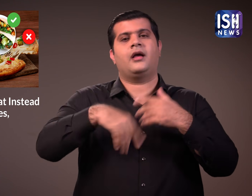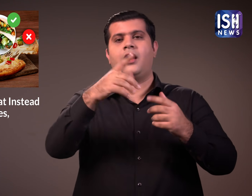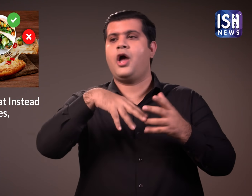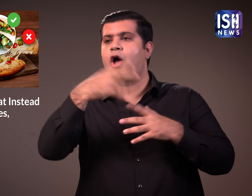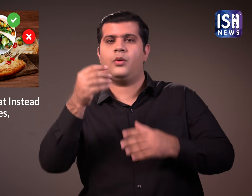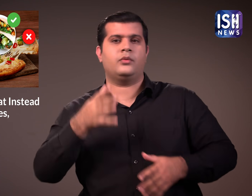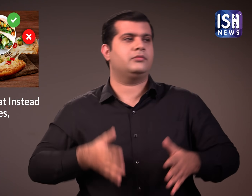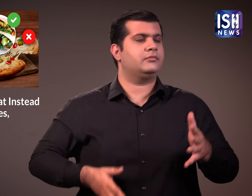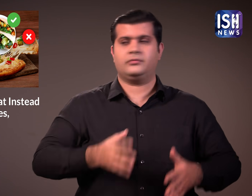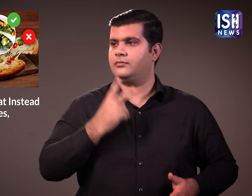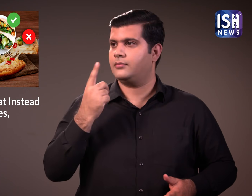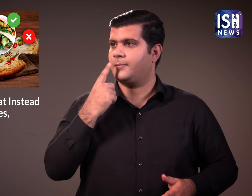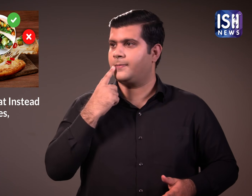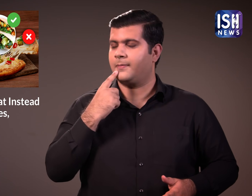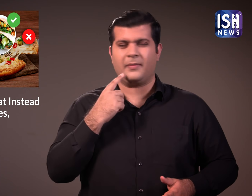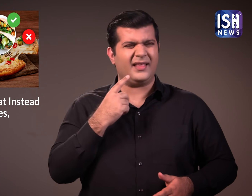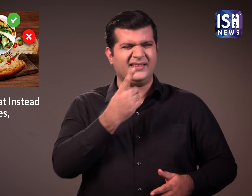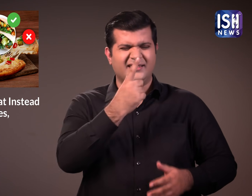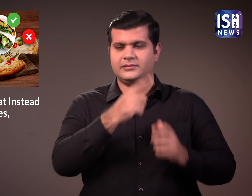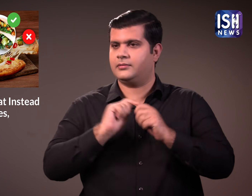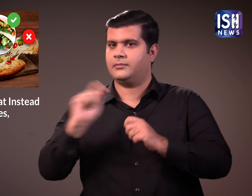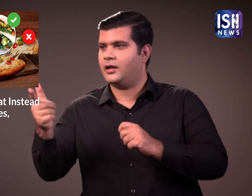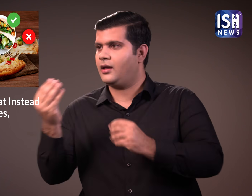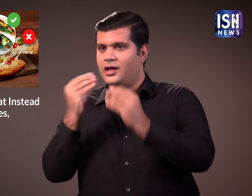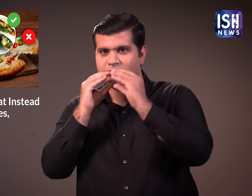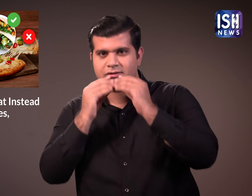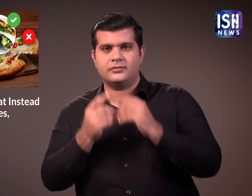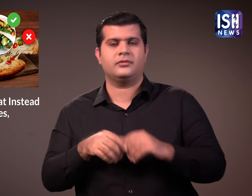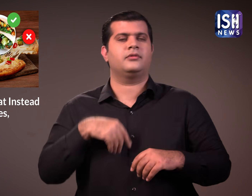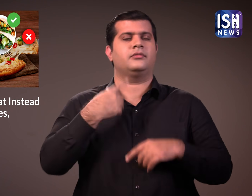सदक पर चलते समय हम कुछ न कुछ जंक फूर्ड खा लेते हैं।